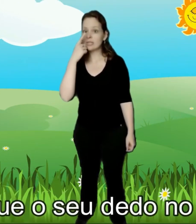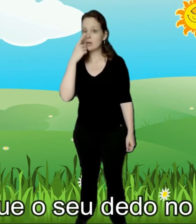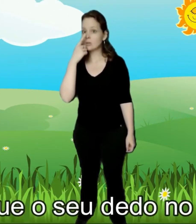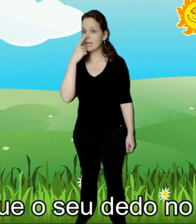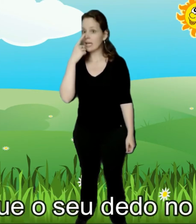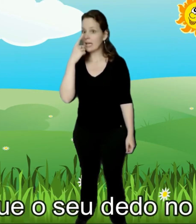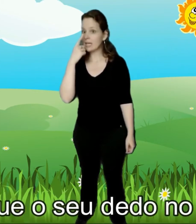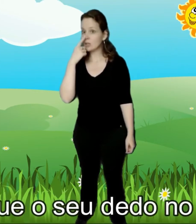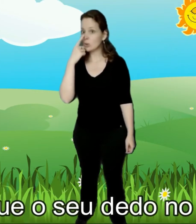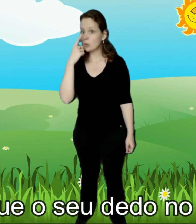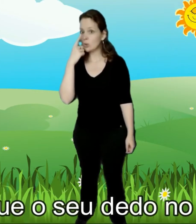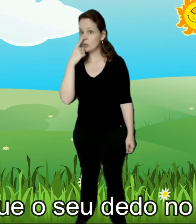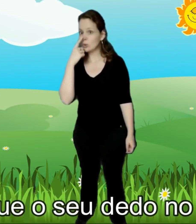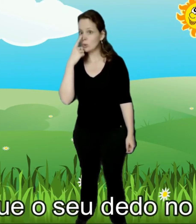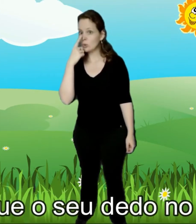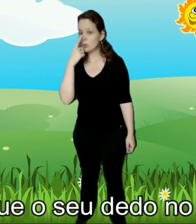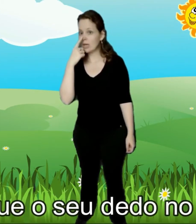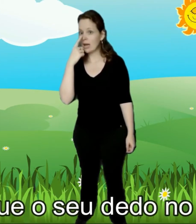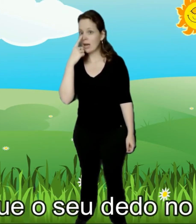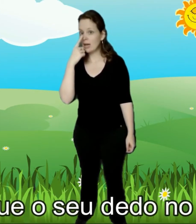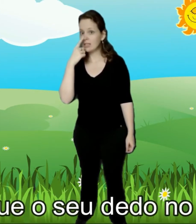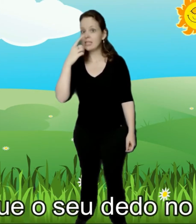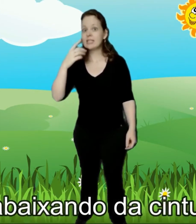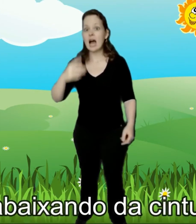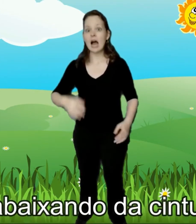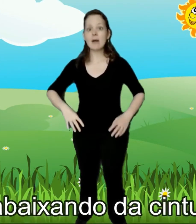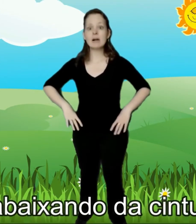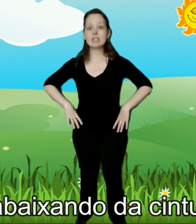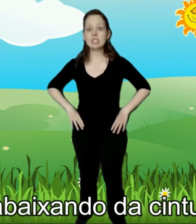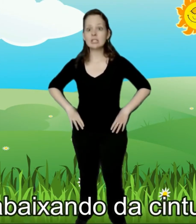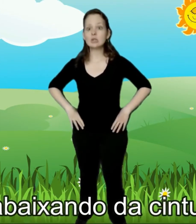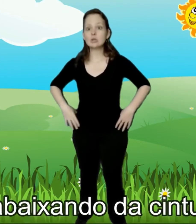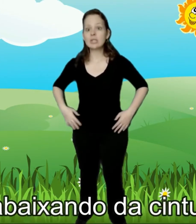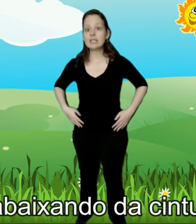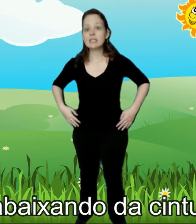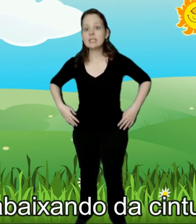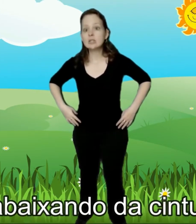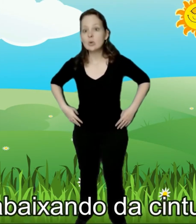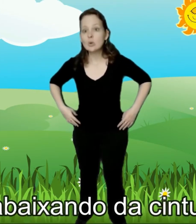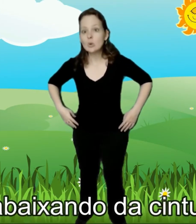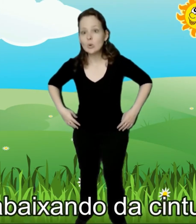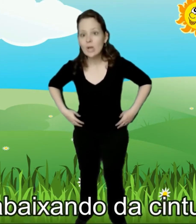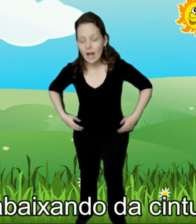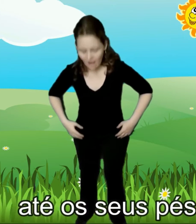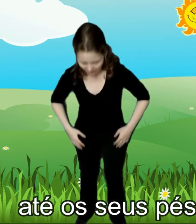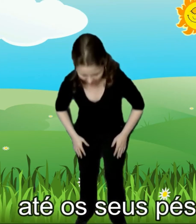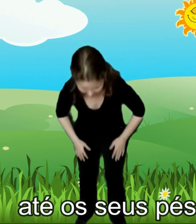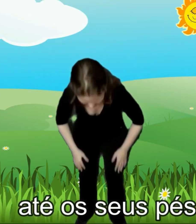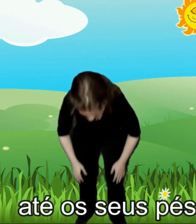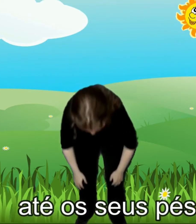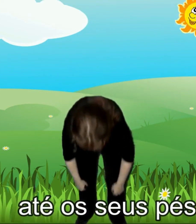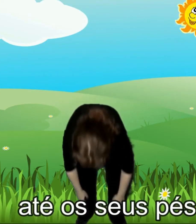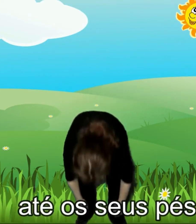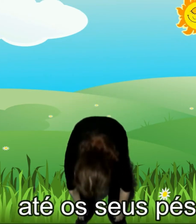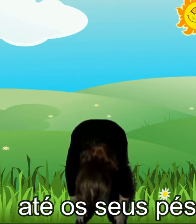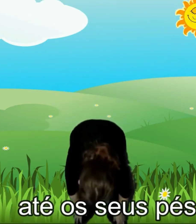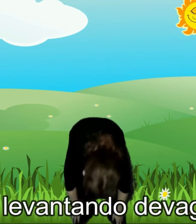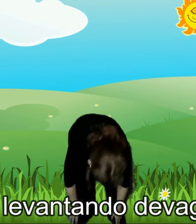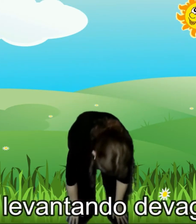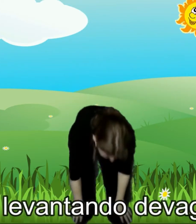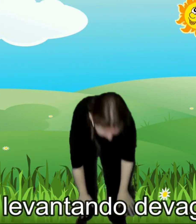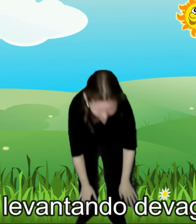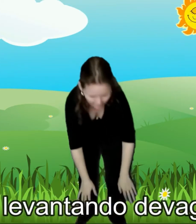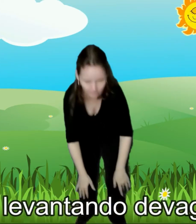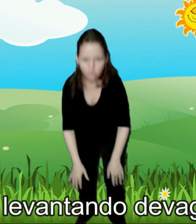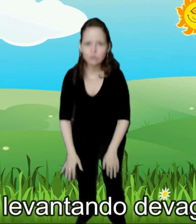Toque o seu dedo no nariz, abaixando da cintura até os seus